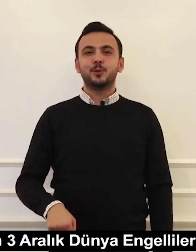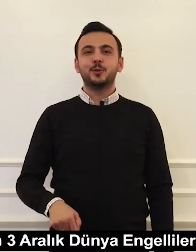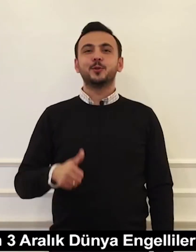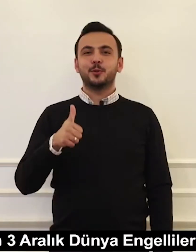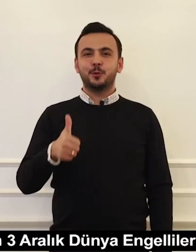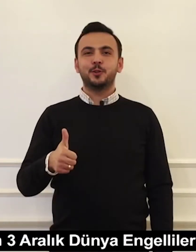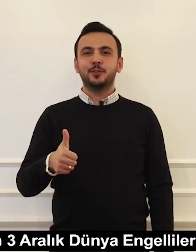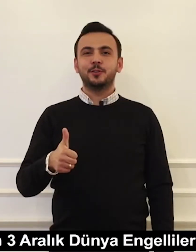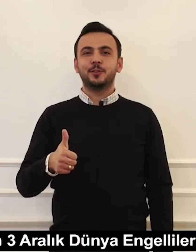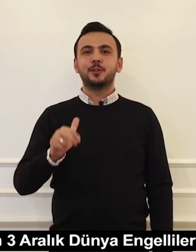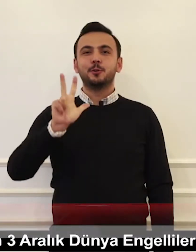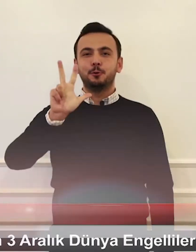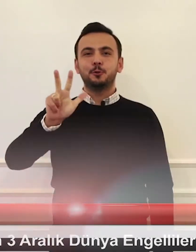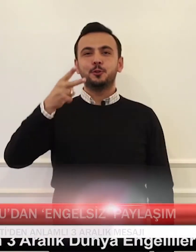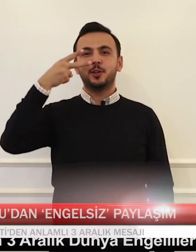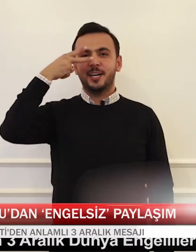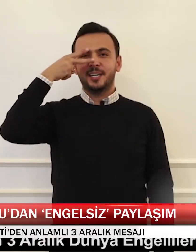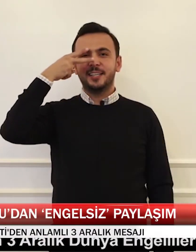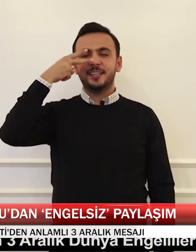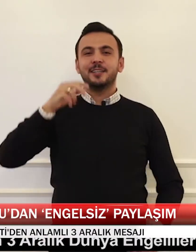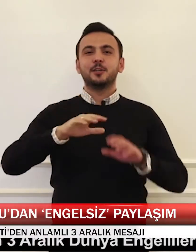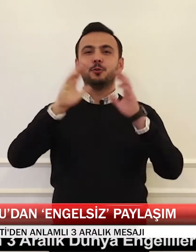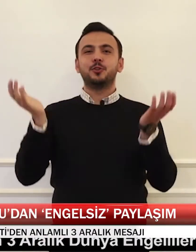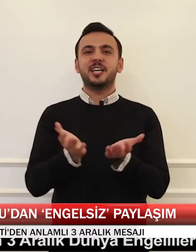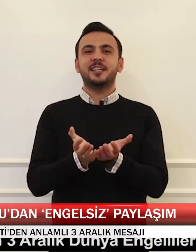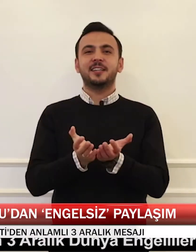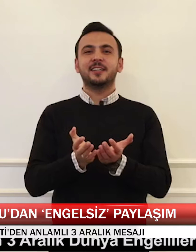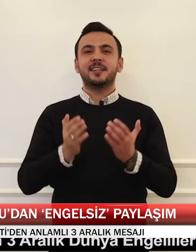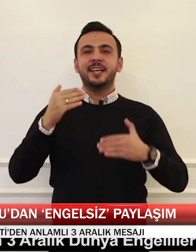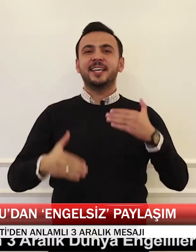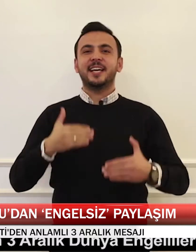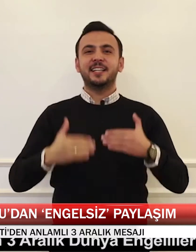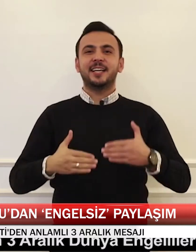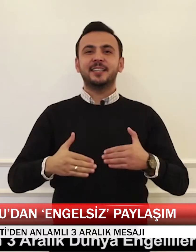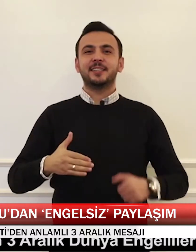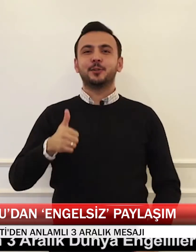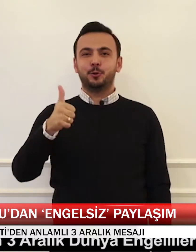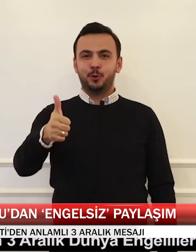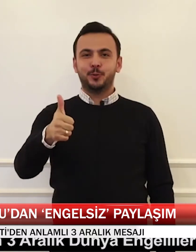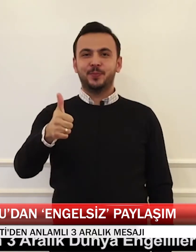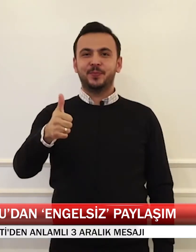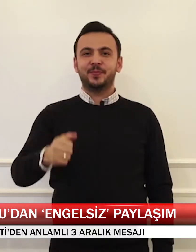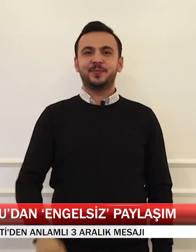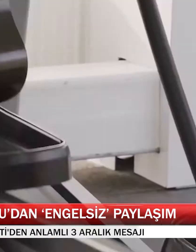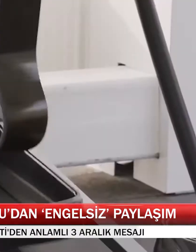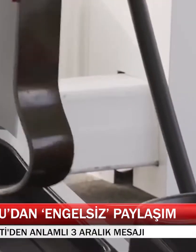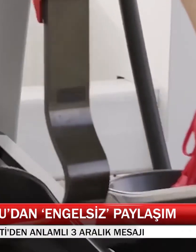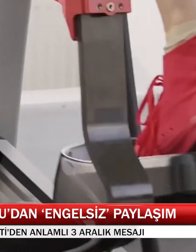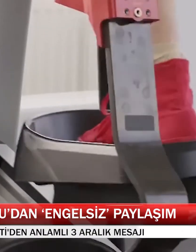Bu, Adalet ve Kalkınma Partisi Alanya İlçe Başkanı Mustafa Toklu, 3 Aralık Dünya Engelliler Günü sebebiyle bir video